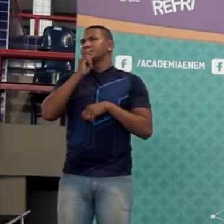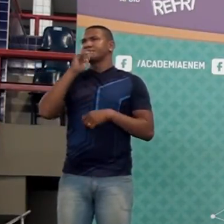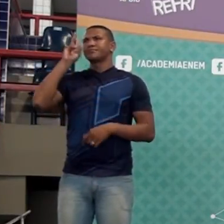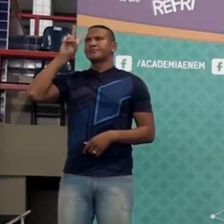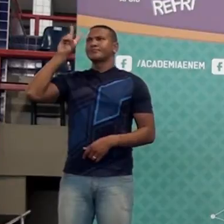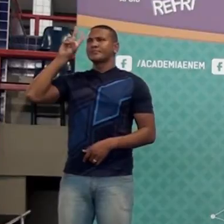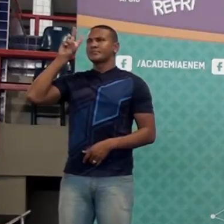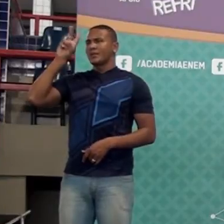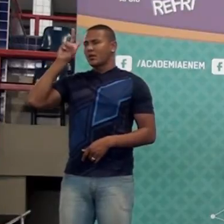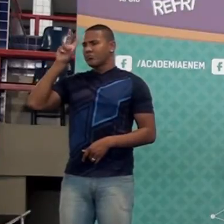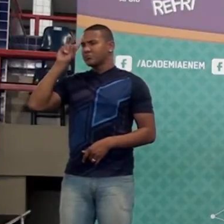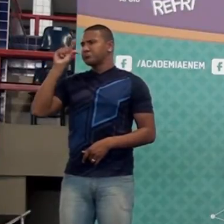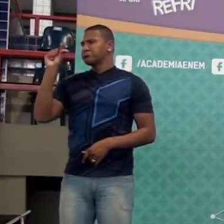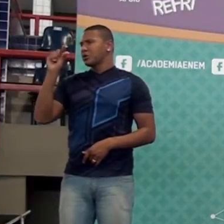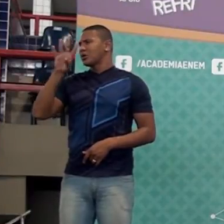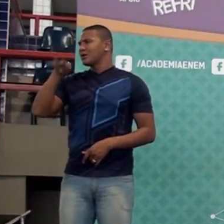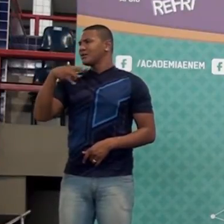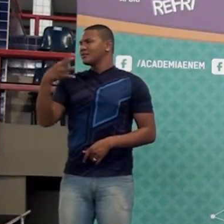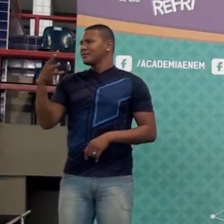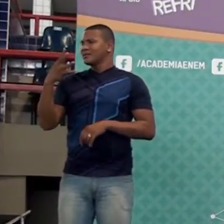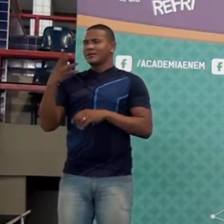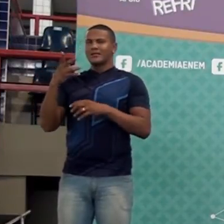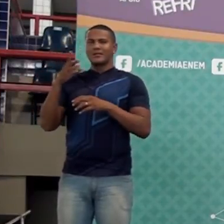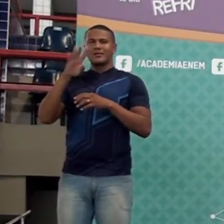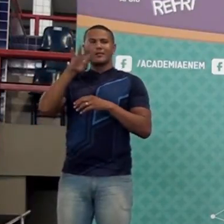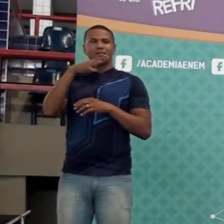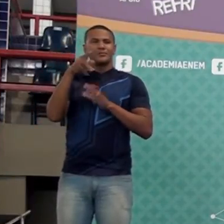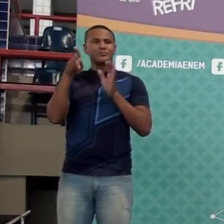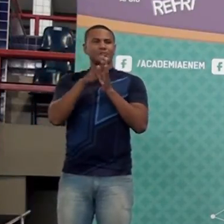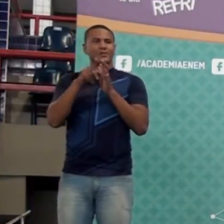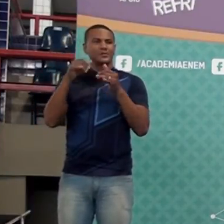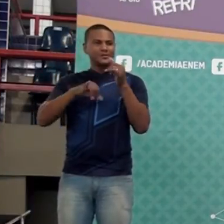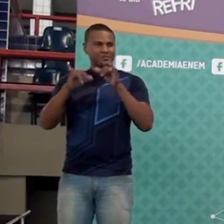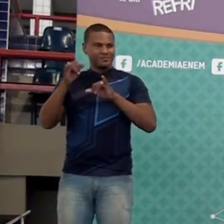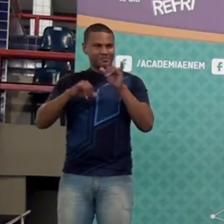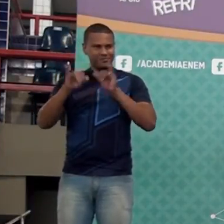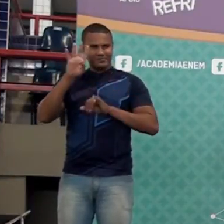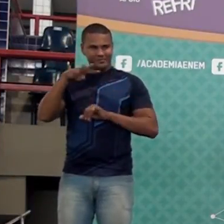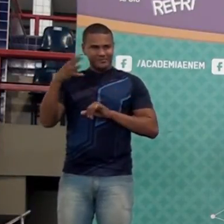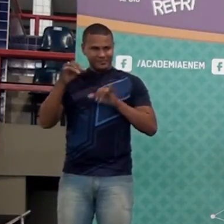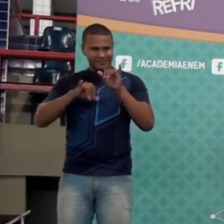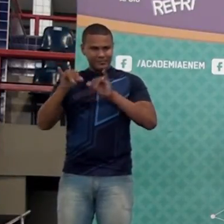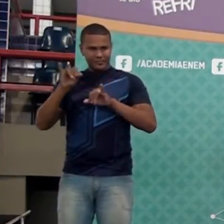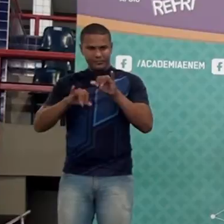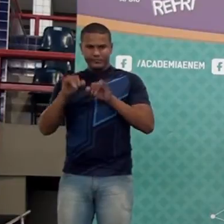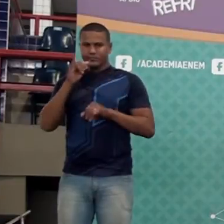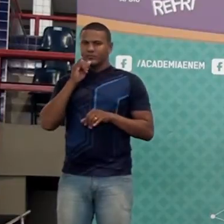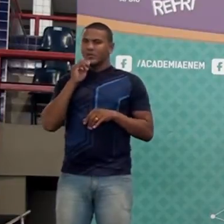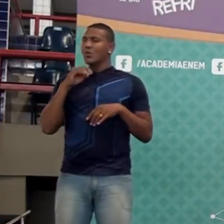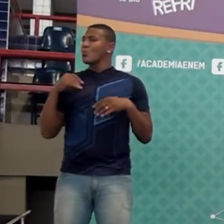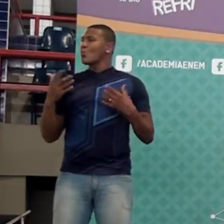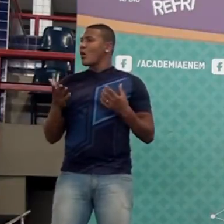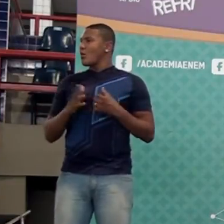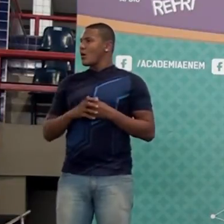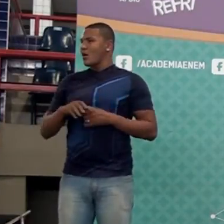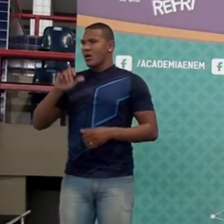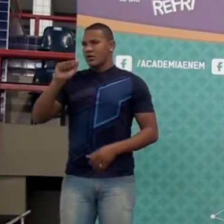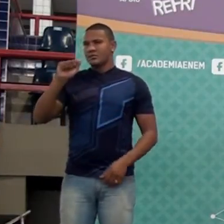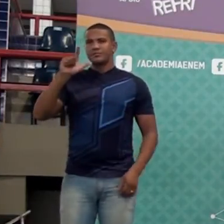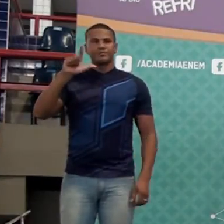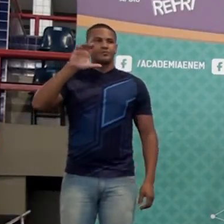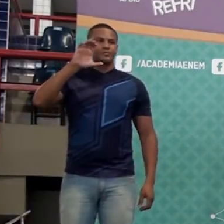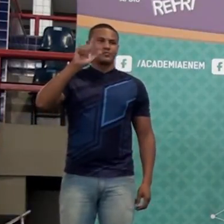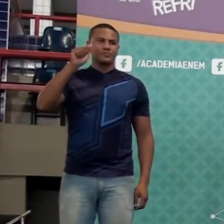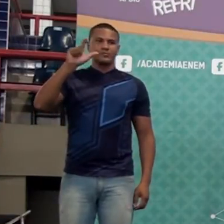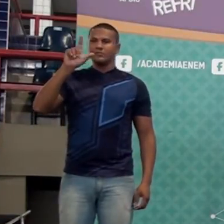pouquinho aí da tabela periódica, os metais que têm os mais baixos potenciais de ionização são os metais alcalinos.